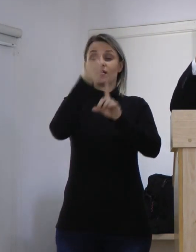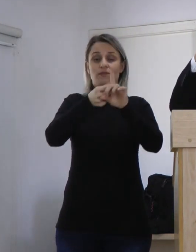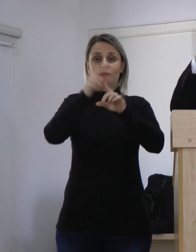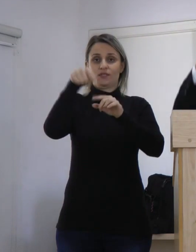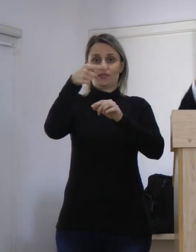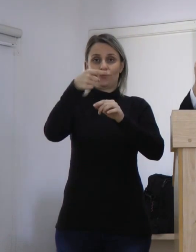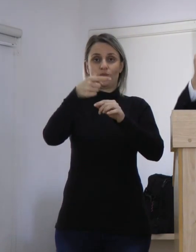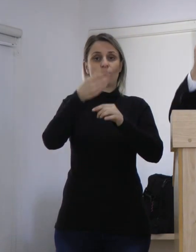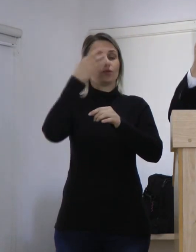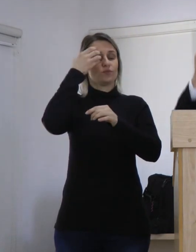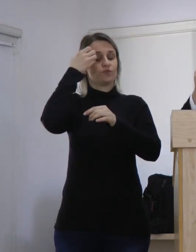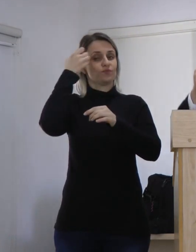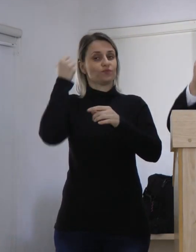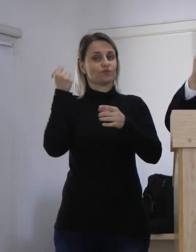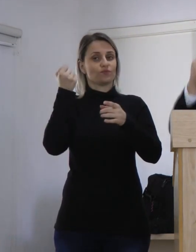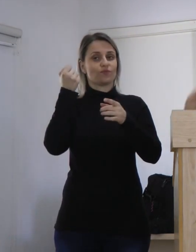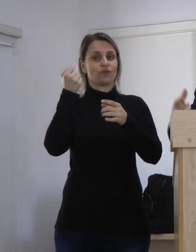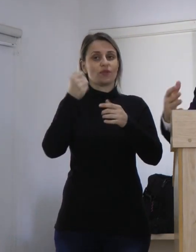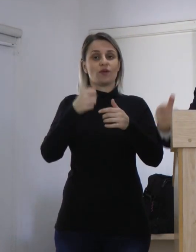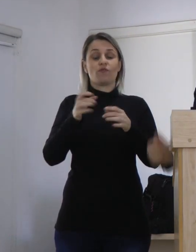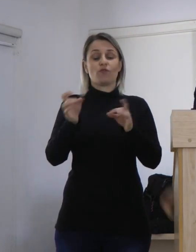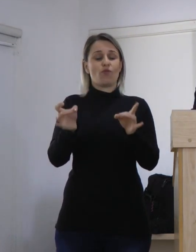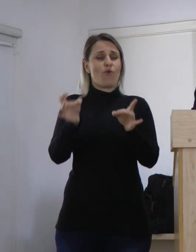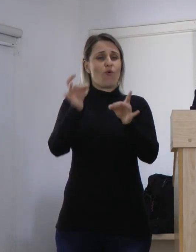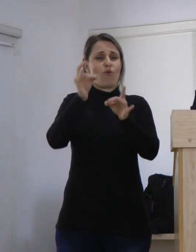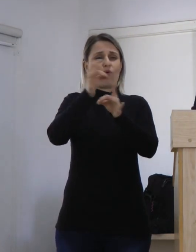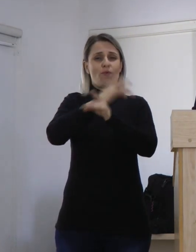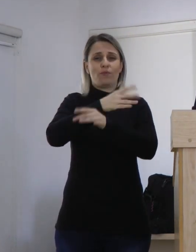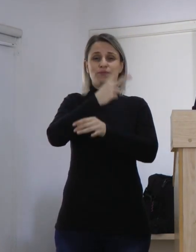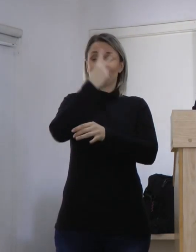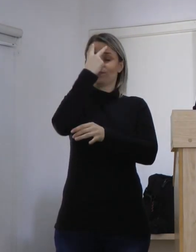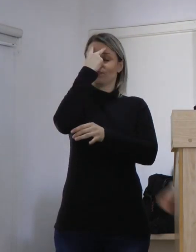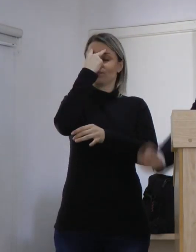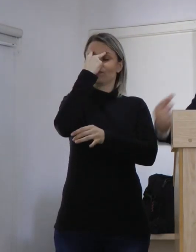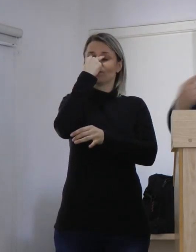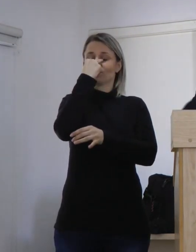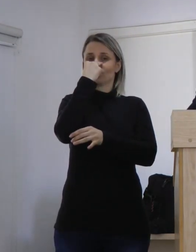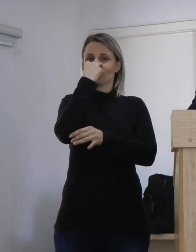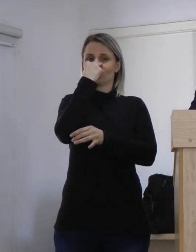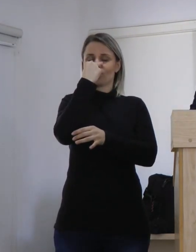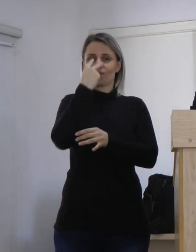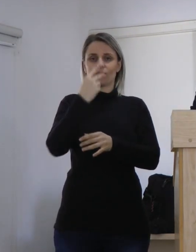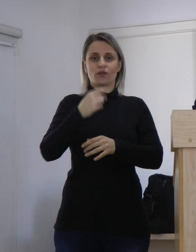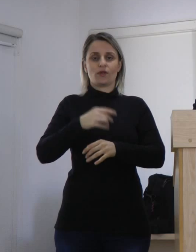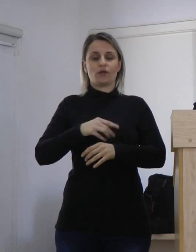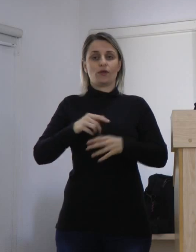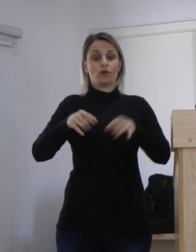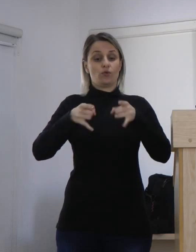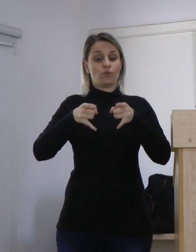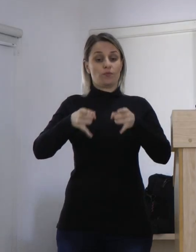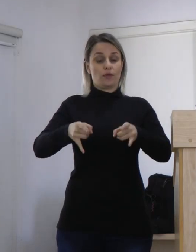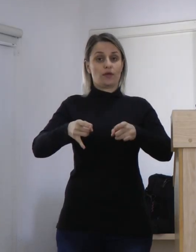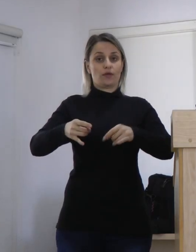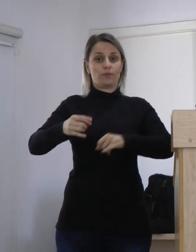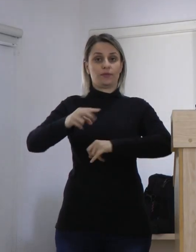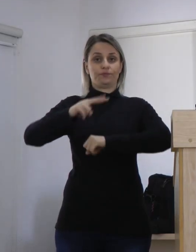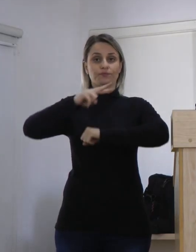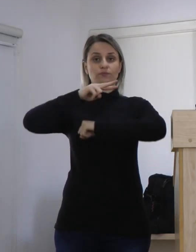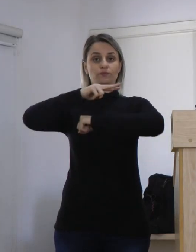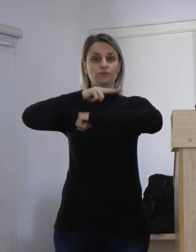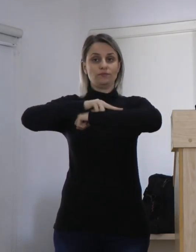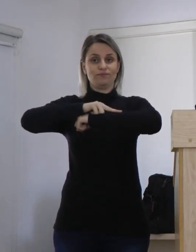cego e preso a uma cama sem poder se movimentar. E vocês sabem o que esse homem fazia?